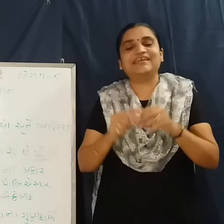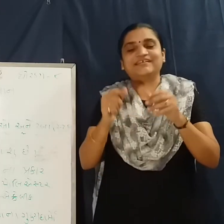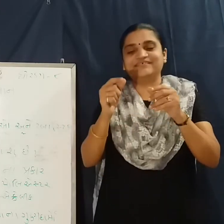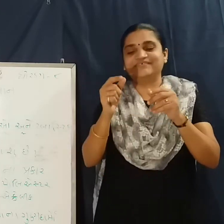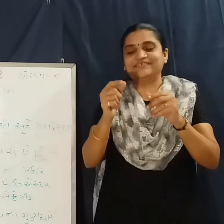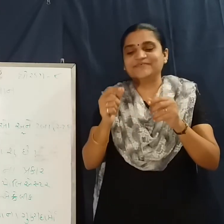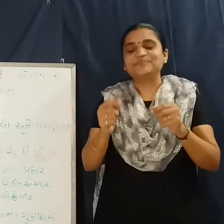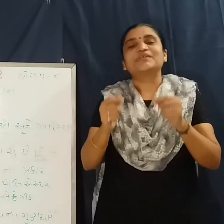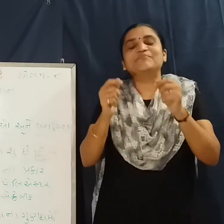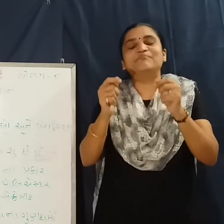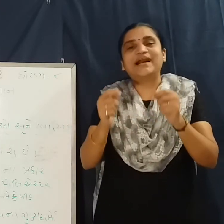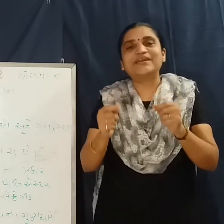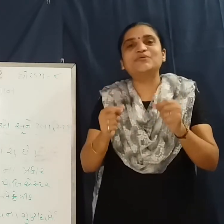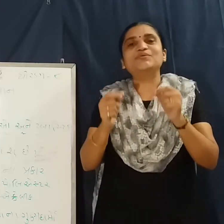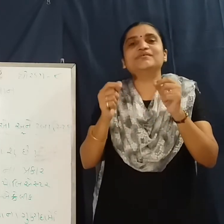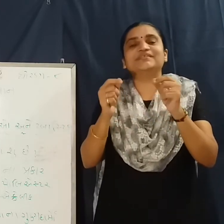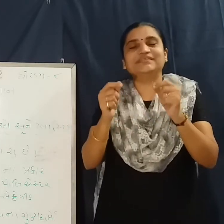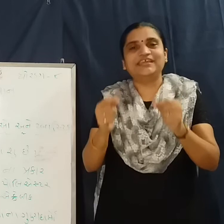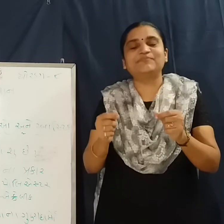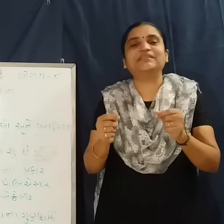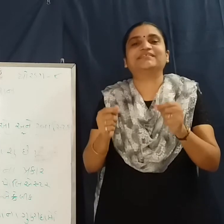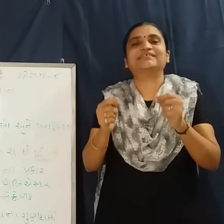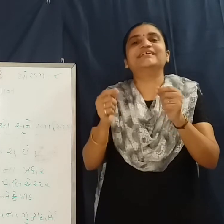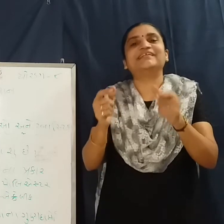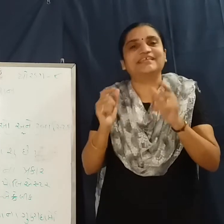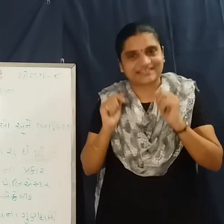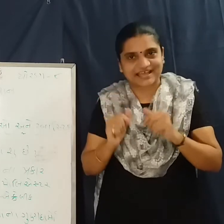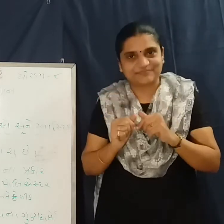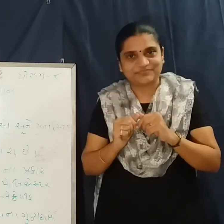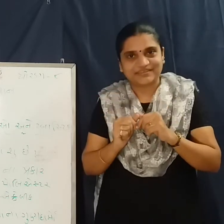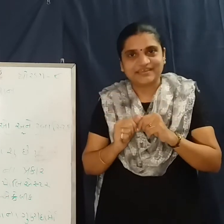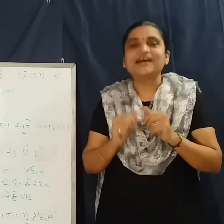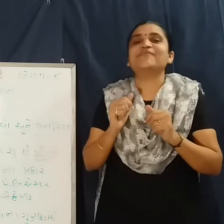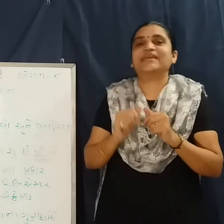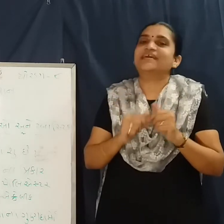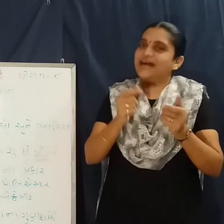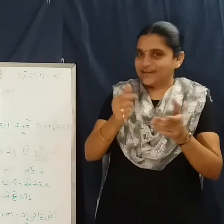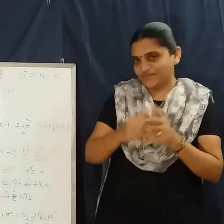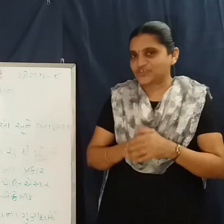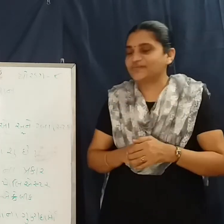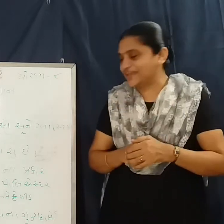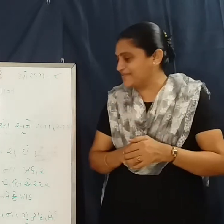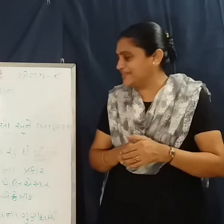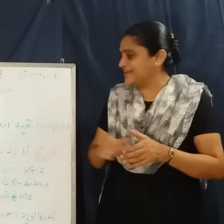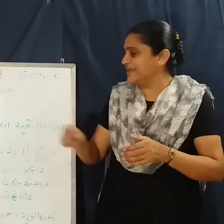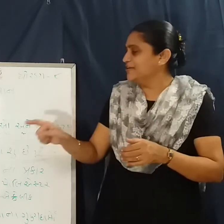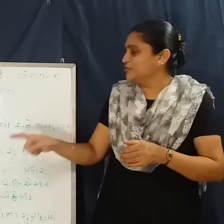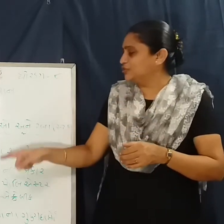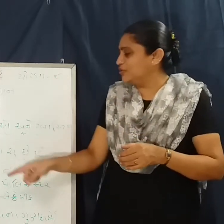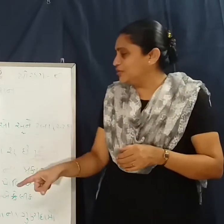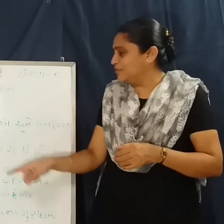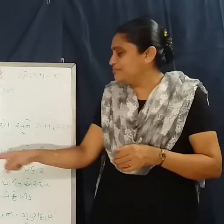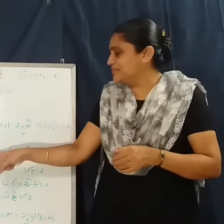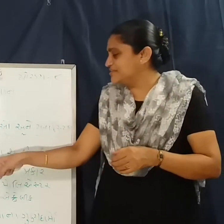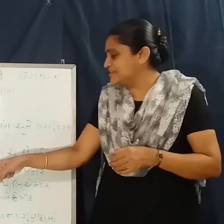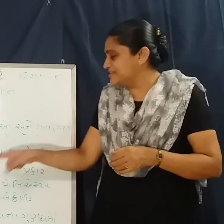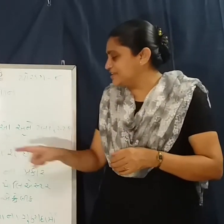એક માનવ નિર્મિત રેસા। હવે આના વિશે વધારે વાત કરીએ તો